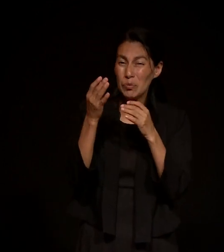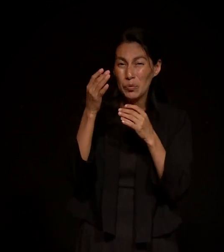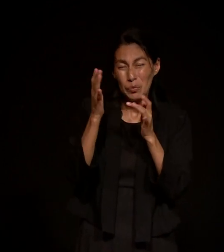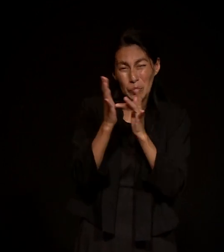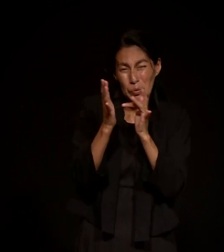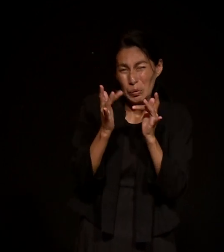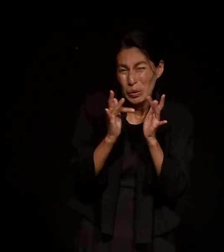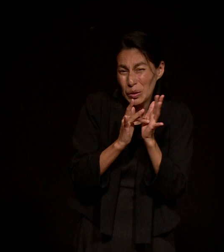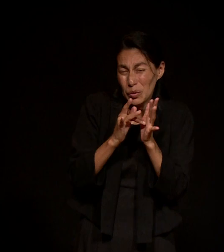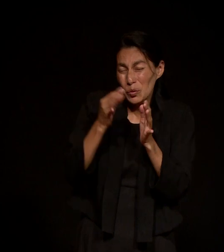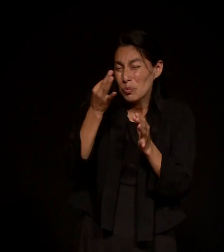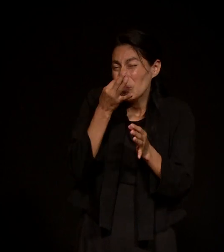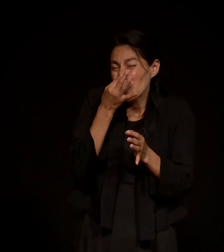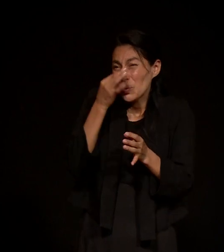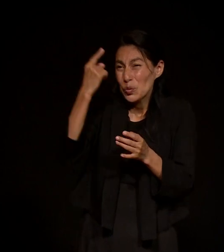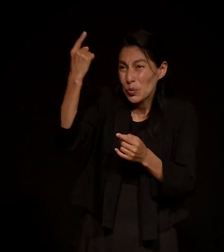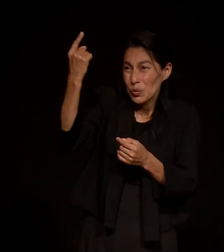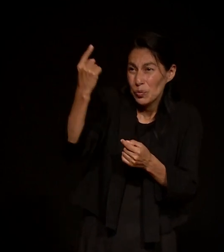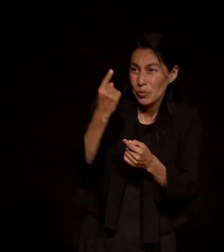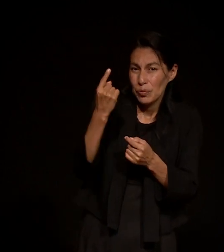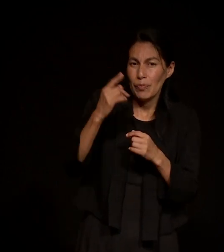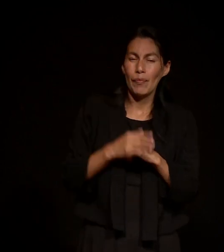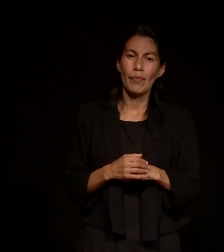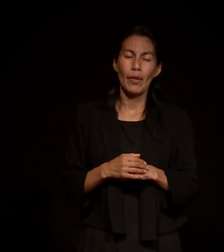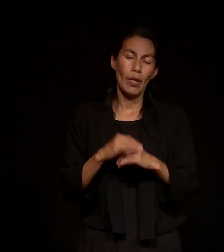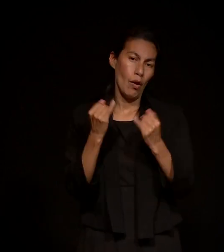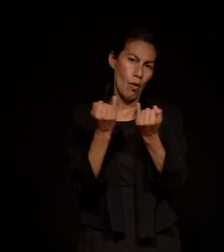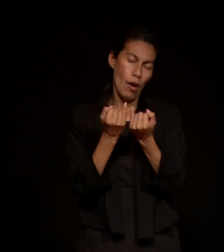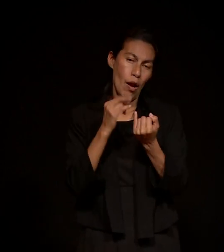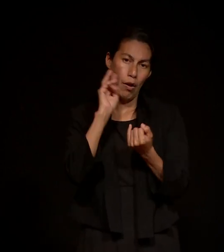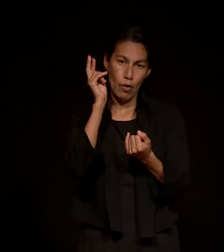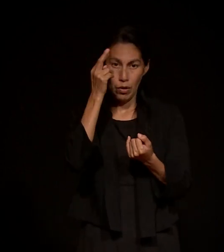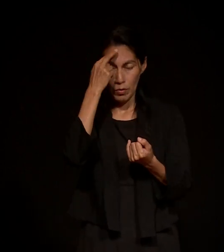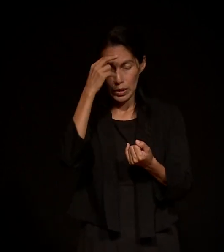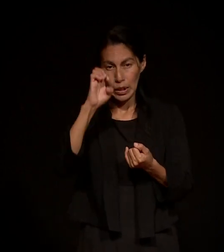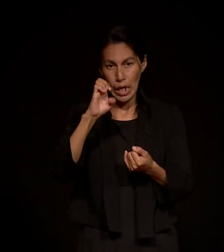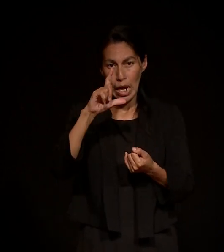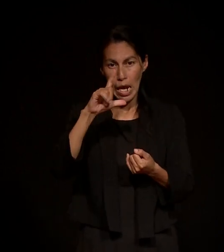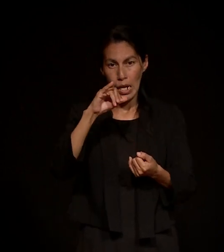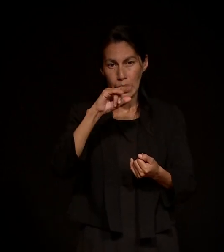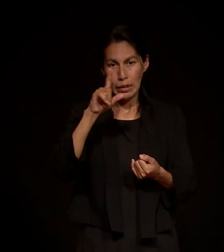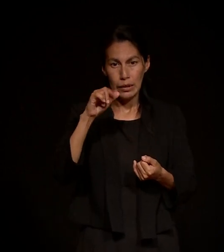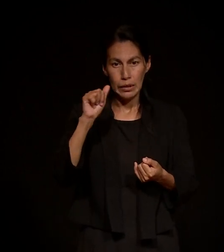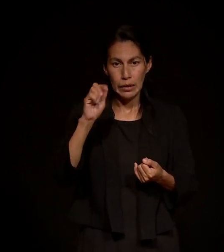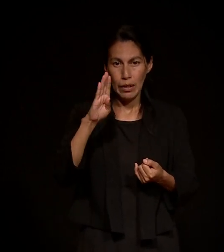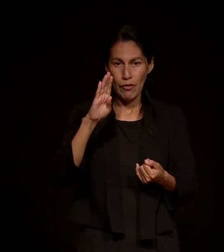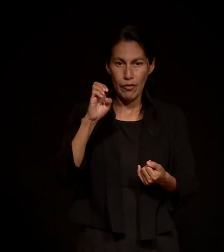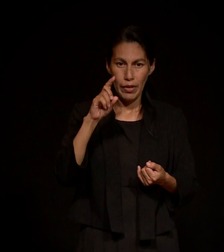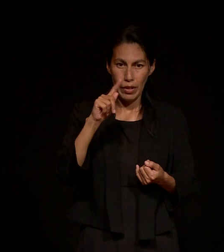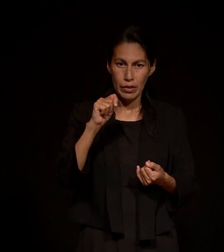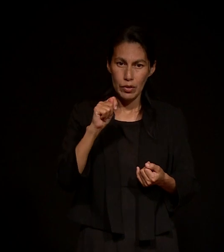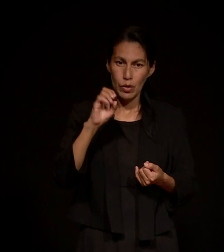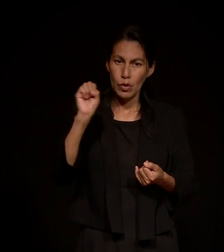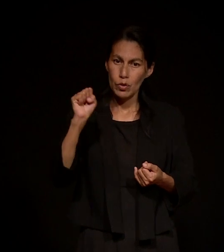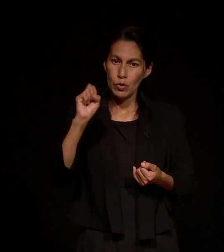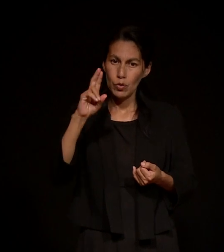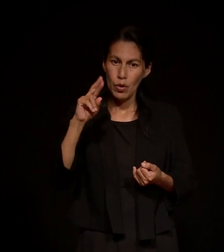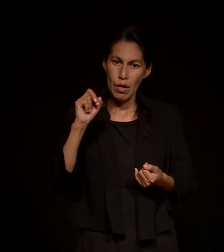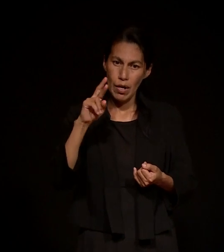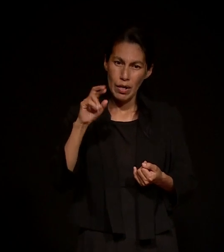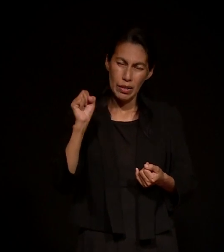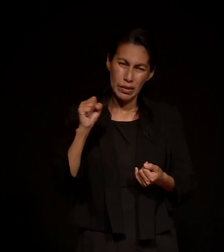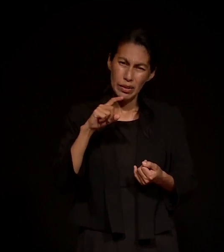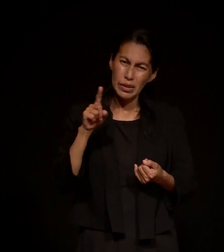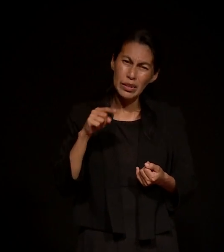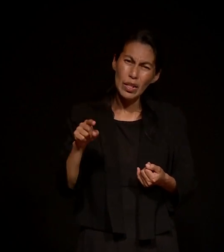Jesús. También debemos recordar a Elizabeth Suárez, esposa de José, mi amigo José